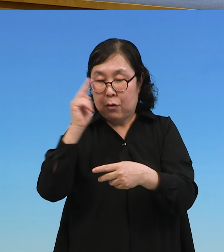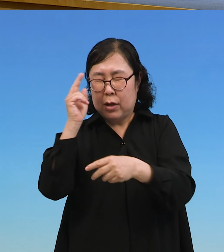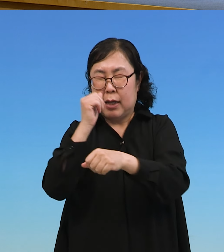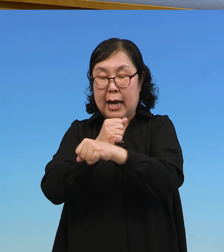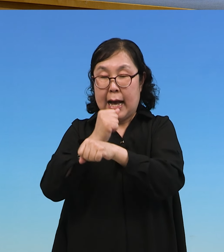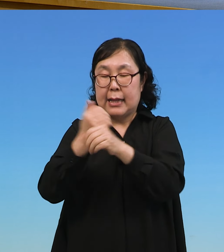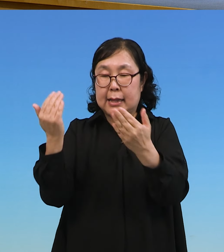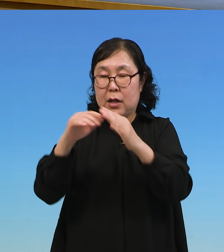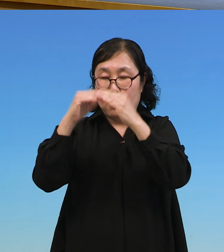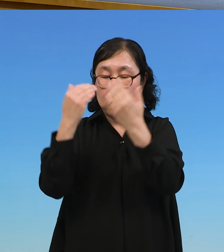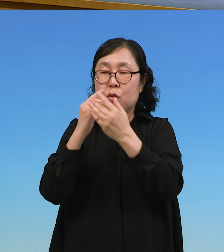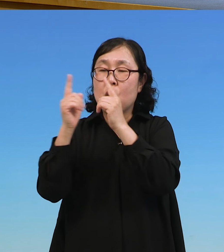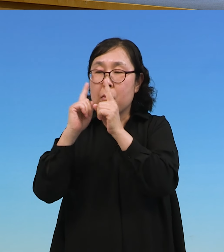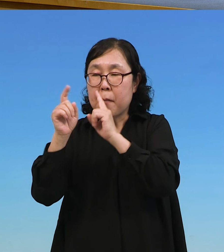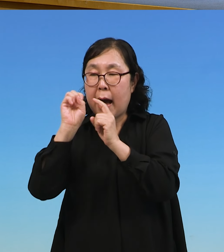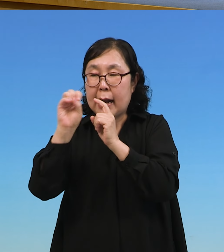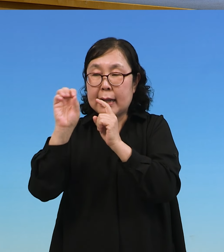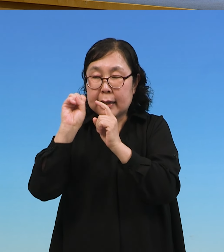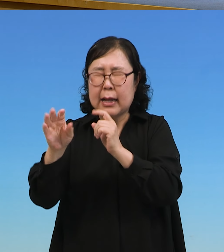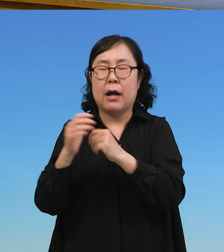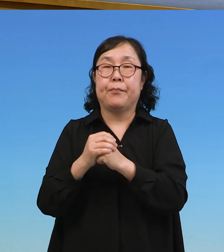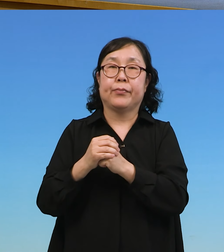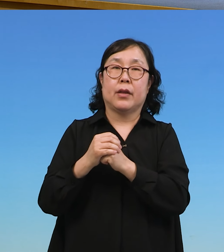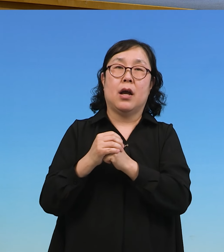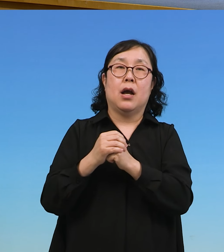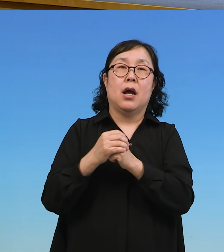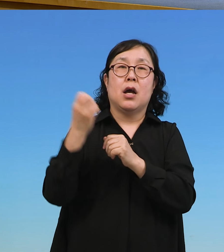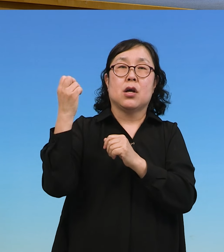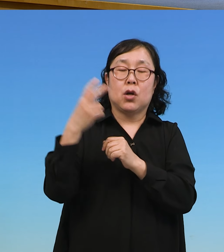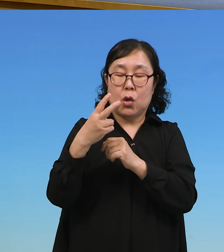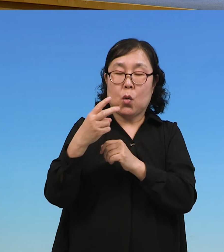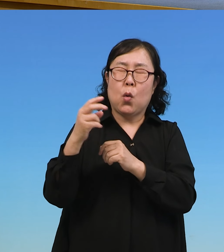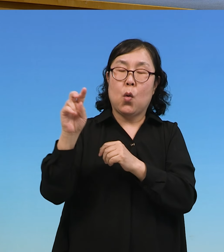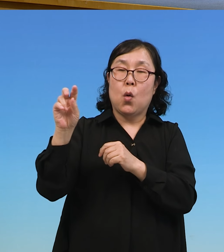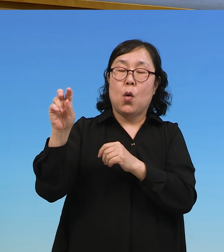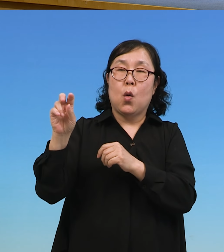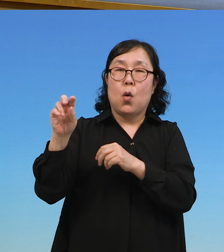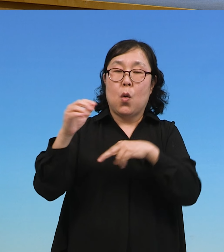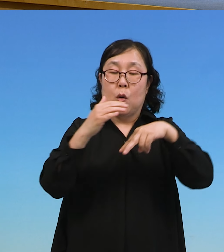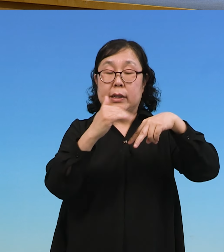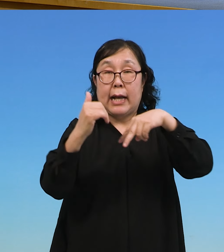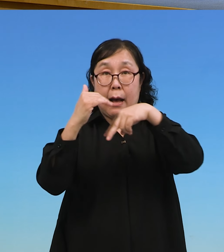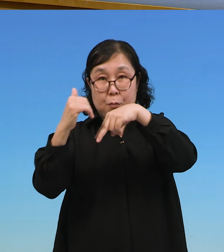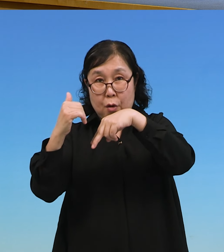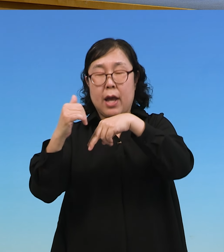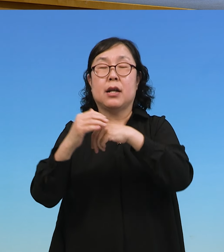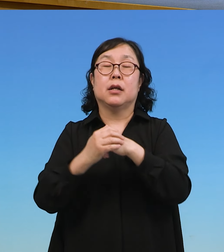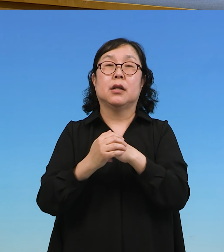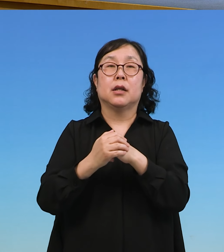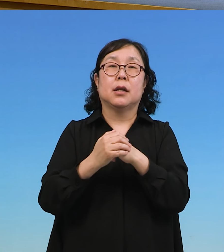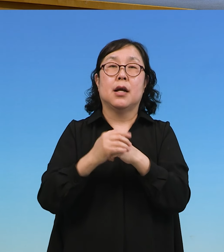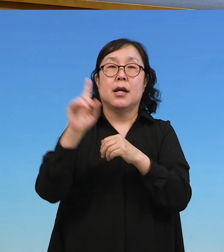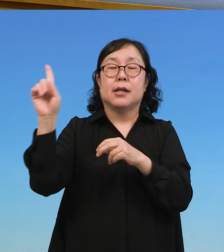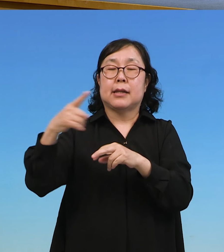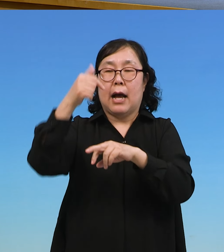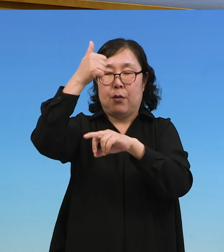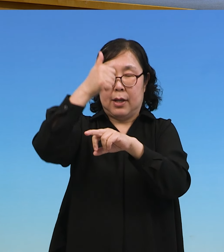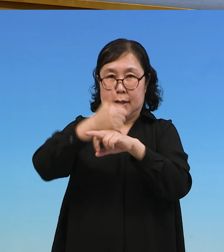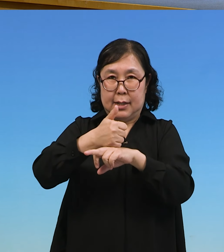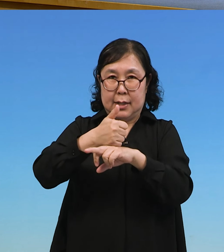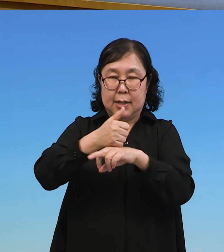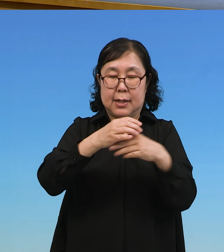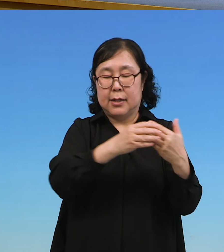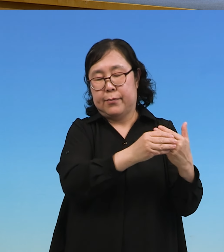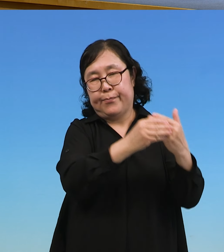데리고 나요스로 가서 살았다. 그러자 이 한마디 접속사가 뭘 의미합니까? 그